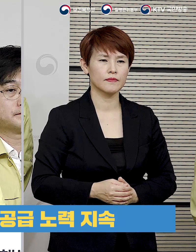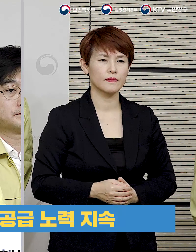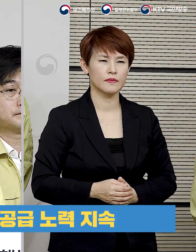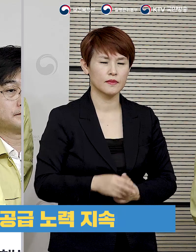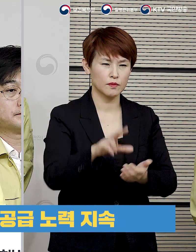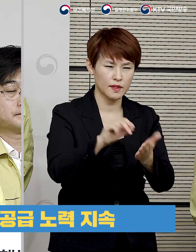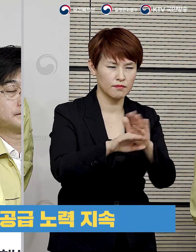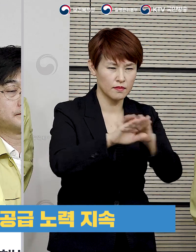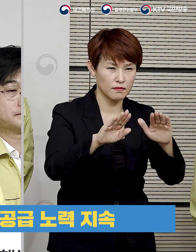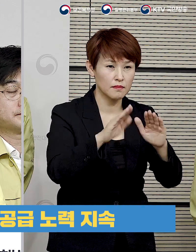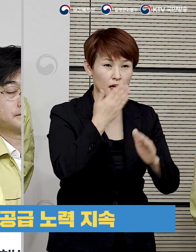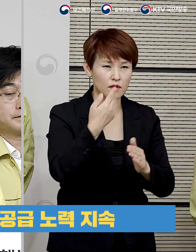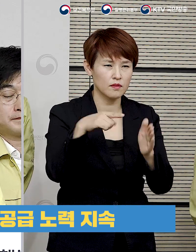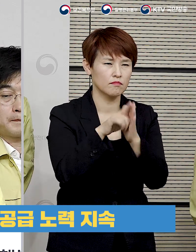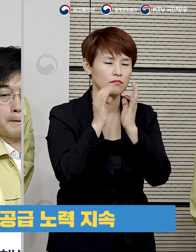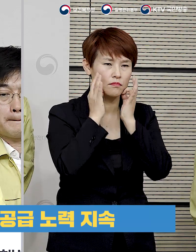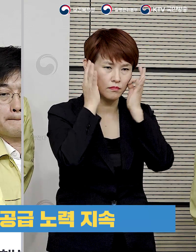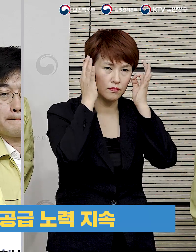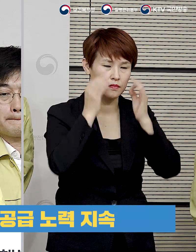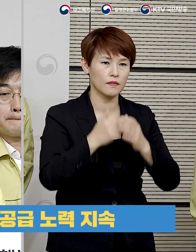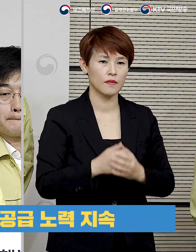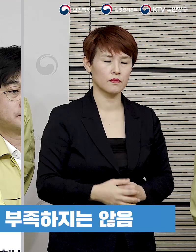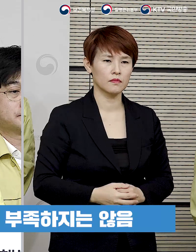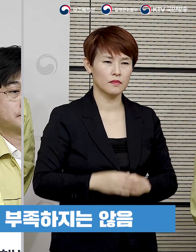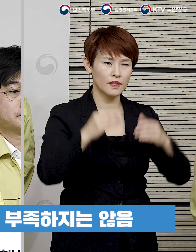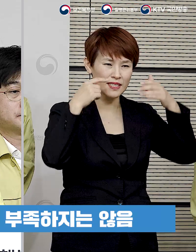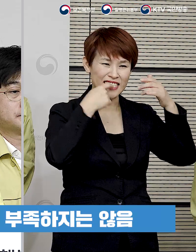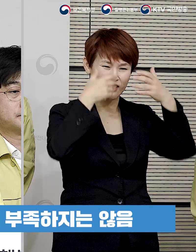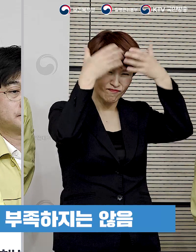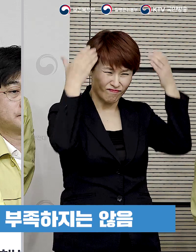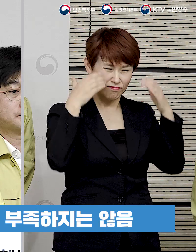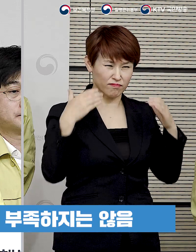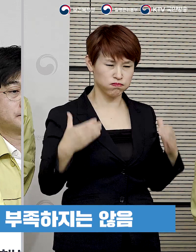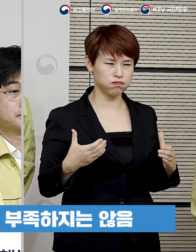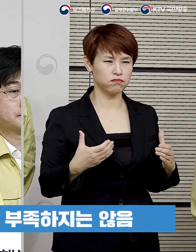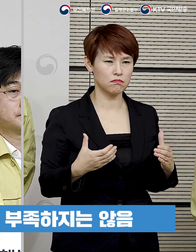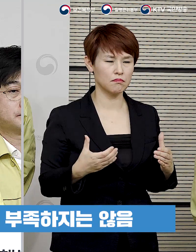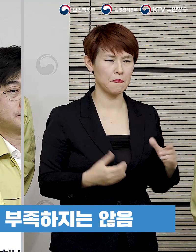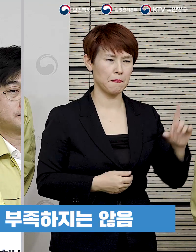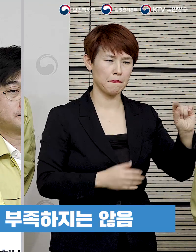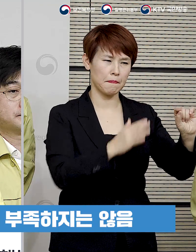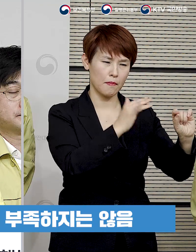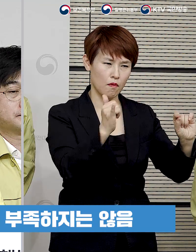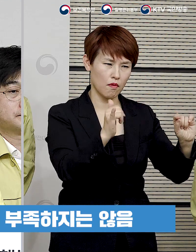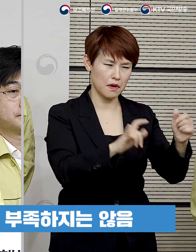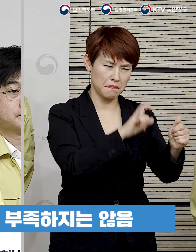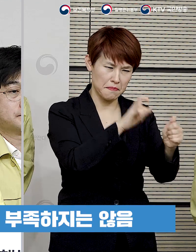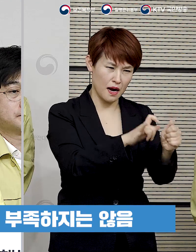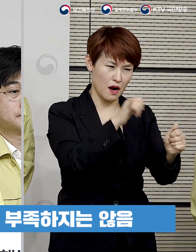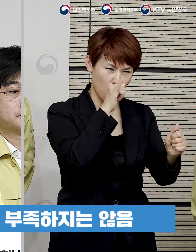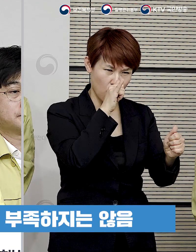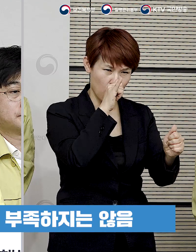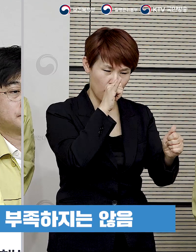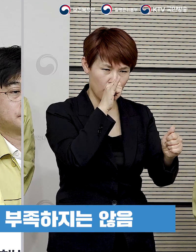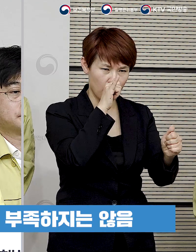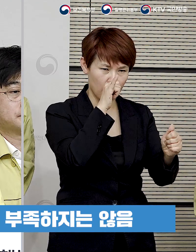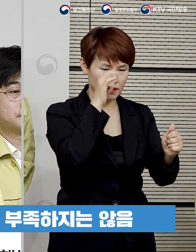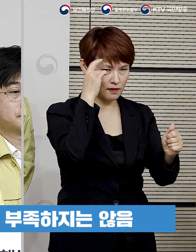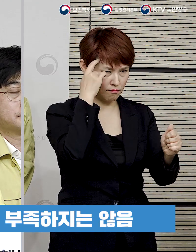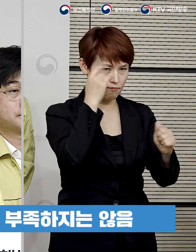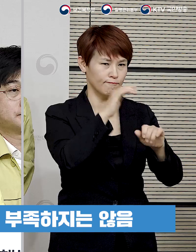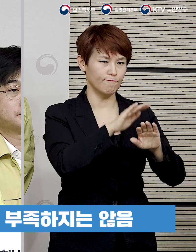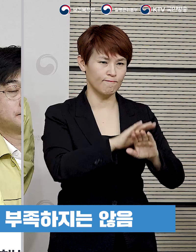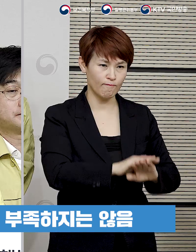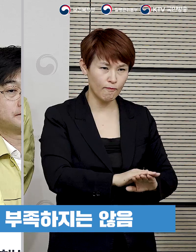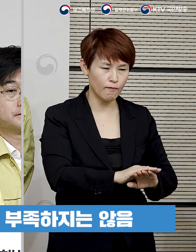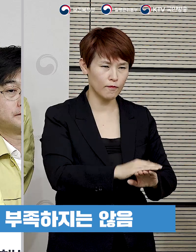좀 계속 해소하도록 노력을 해나가겠습니다. 그래서 레벨 D는 사실은 거의 한 10,000명 정도의 환자가 상시적으로